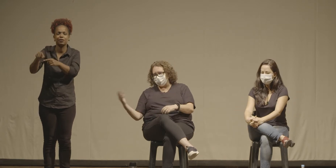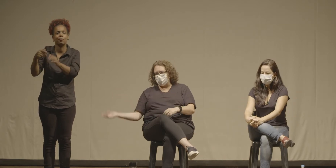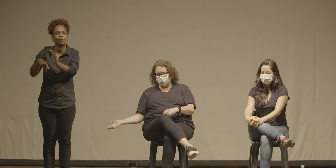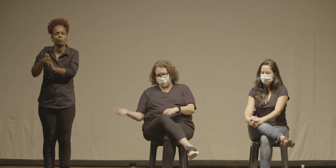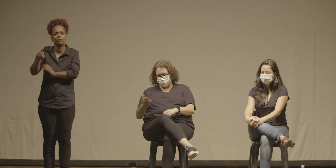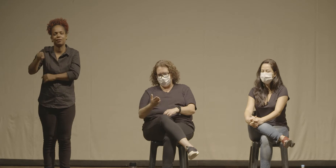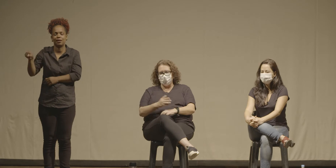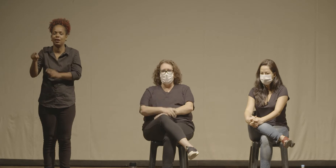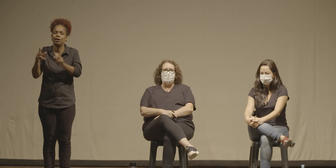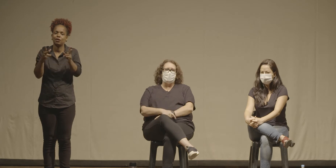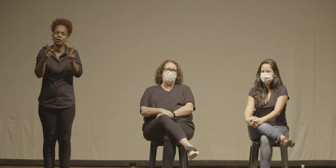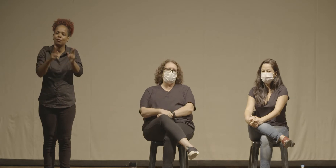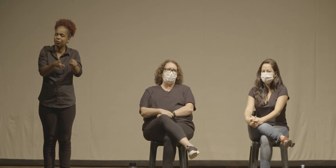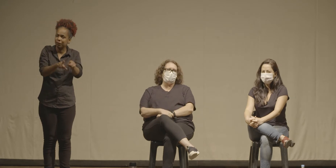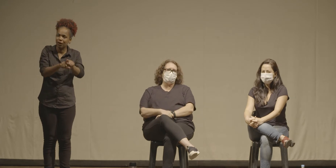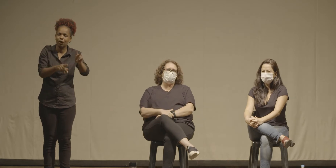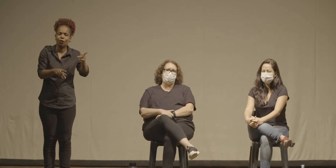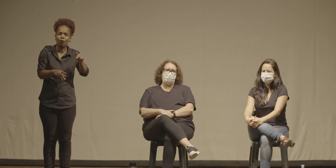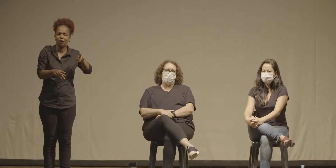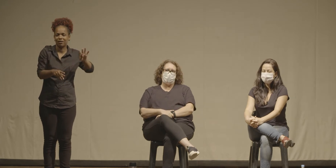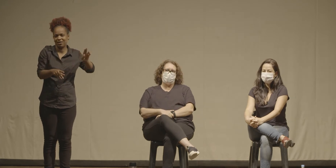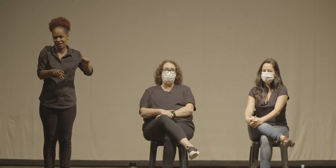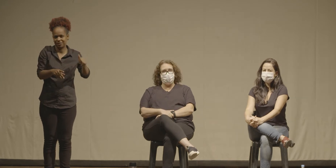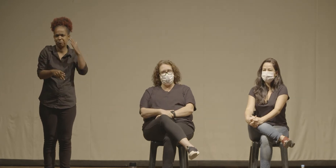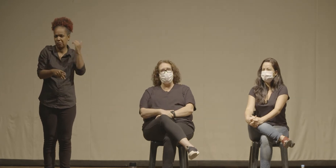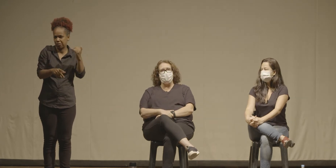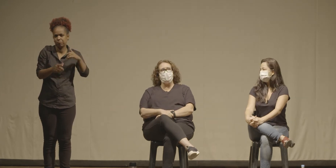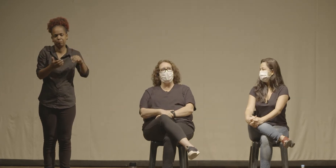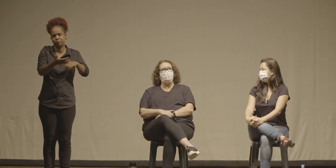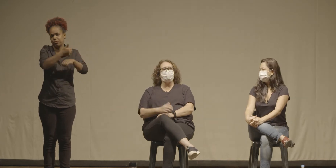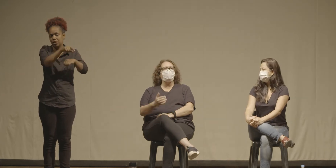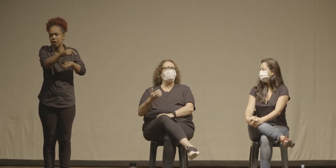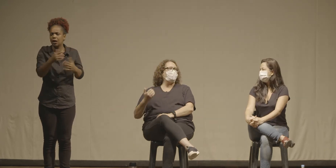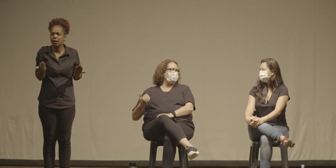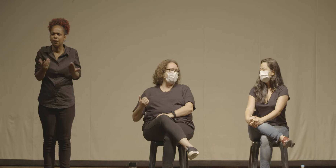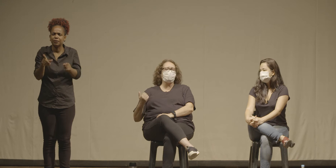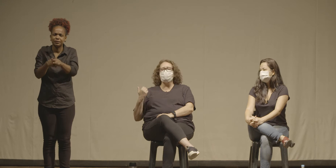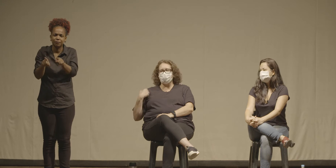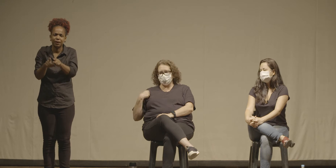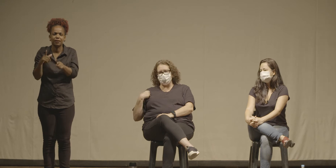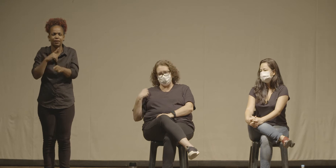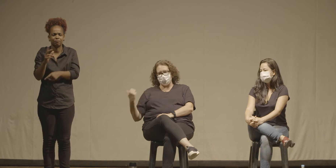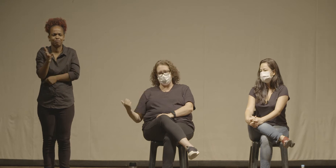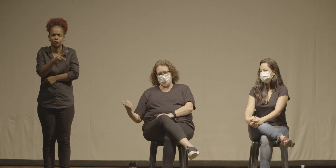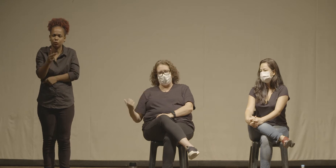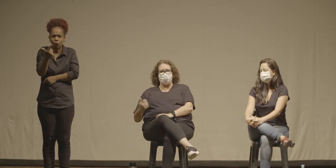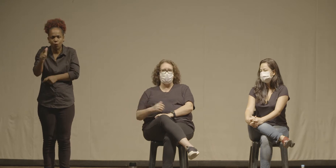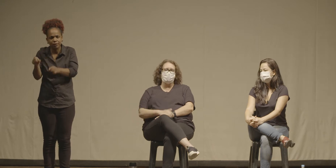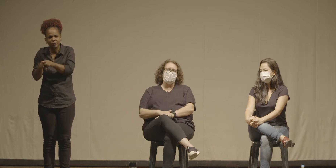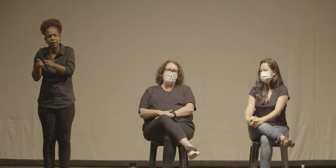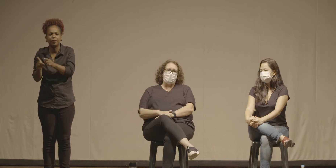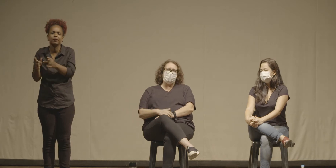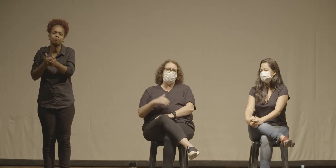aspas, a Hortência, né? Então, mas ao mesmo tempo também não queríamos diminuir o protagonismo das outras